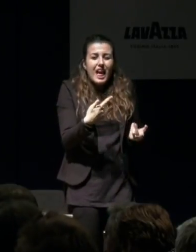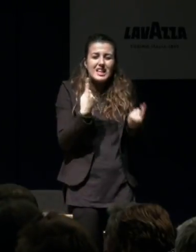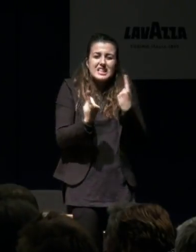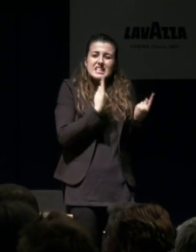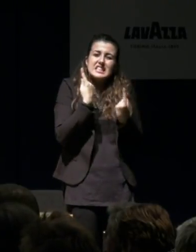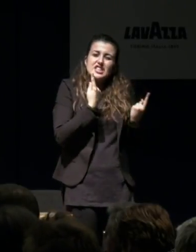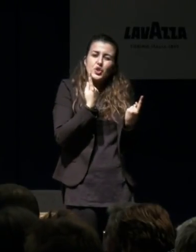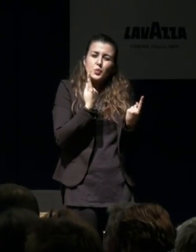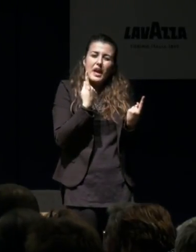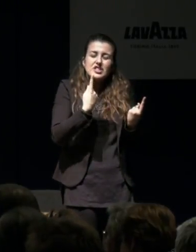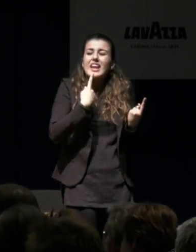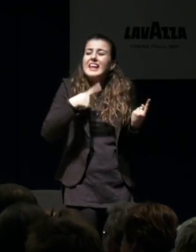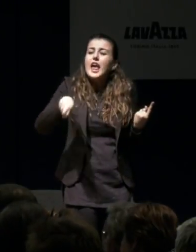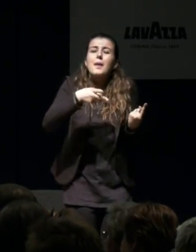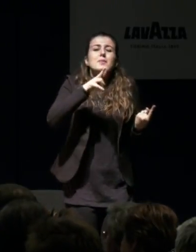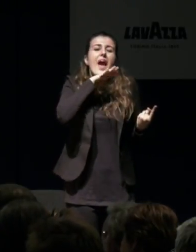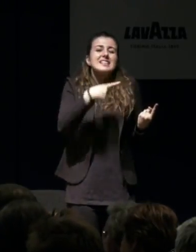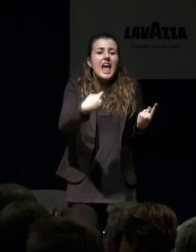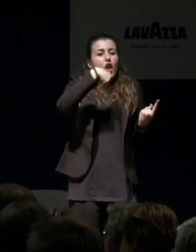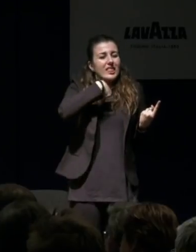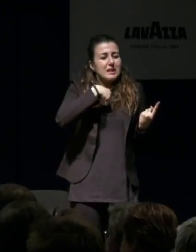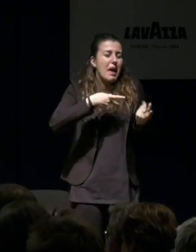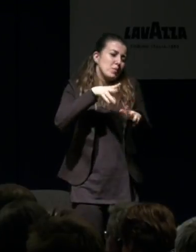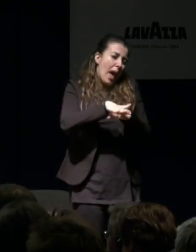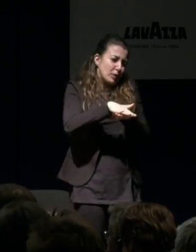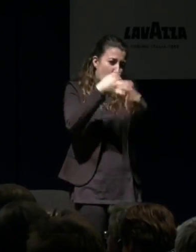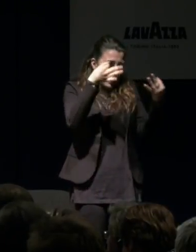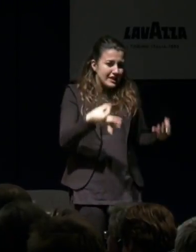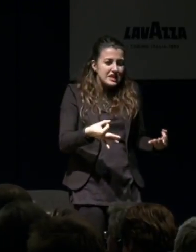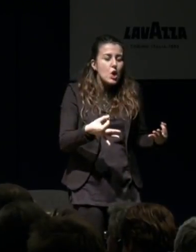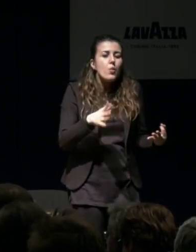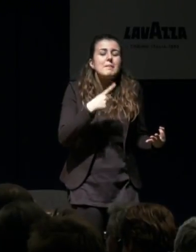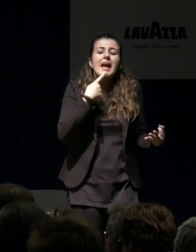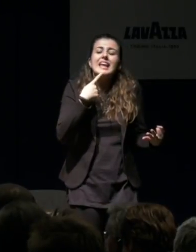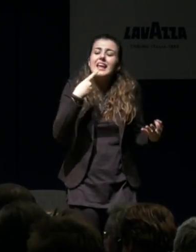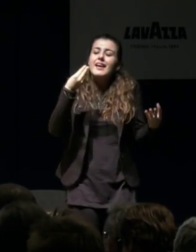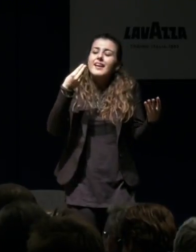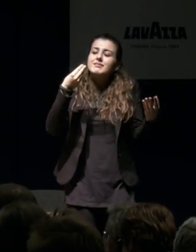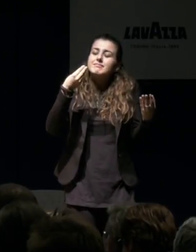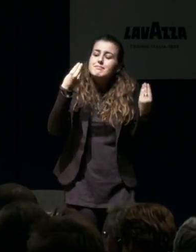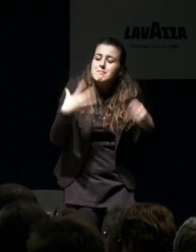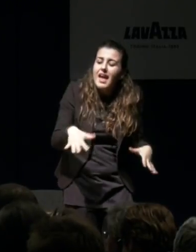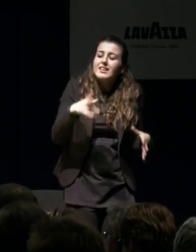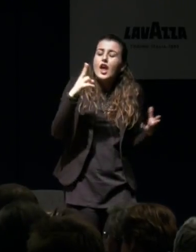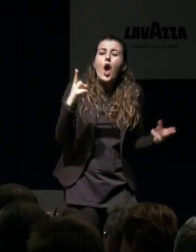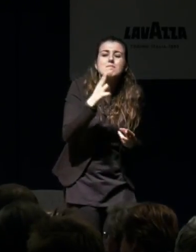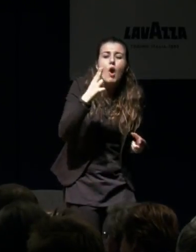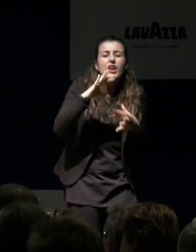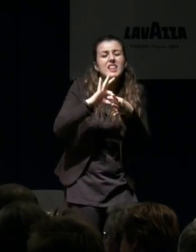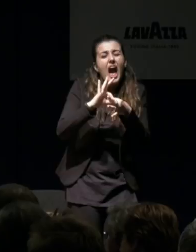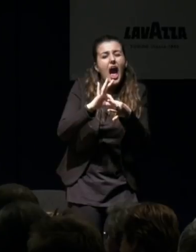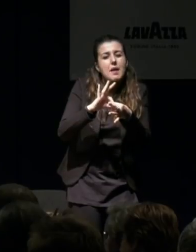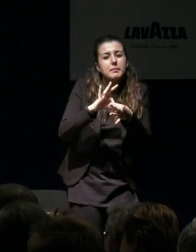quanto in pecchi è più anziano di me è come dire più abituato ma di perdere un amico